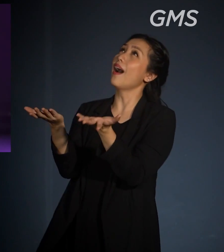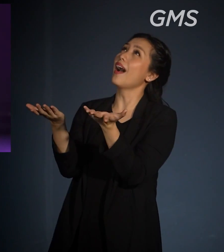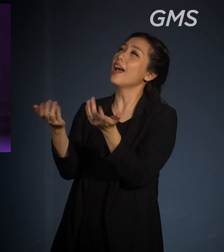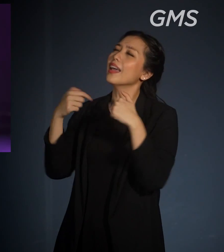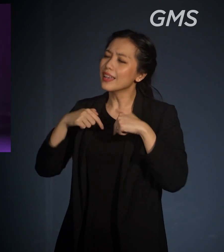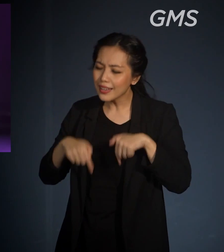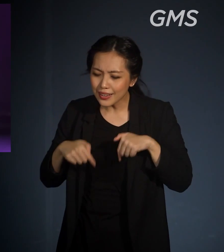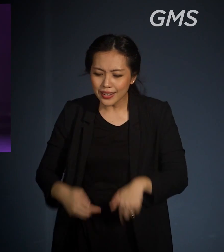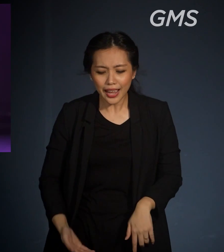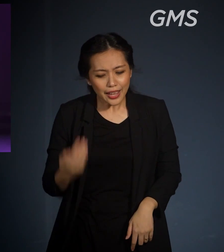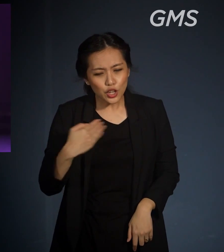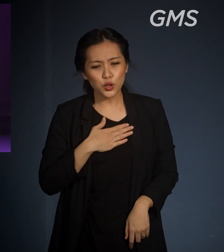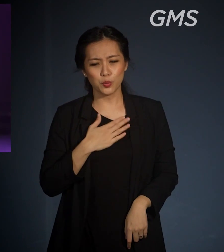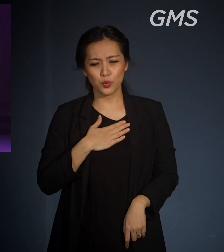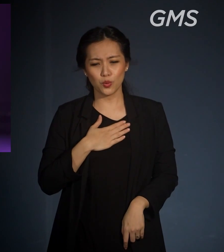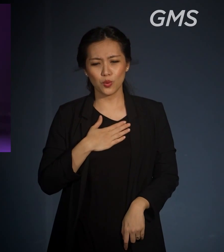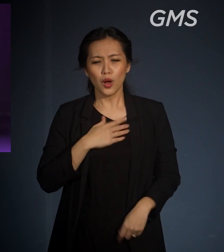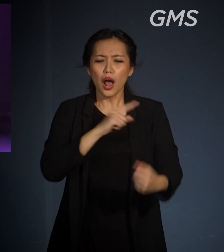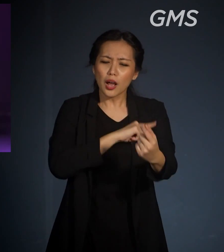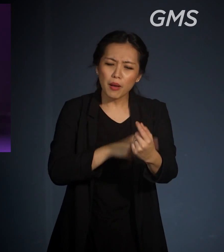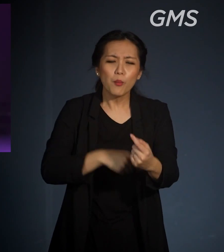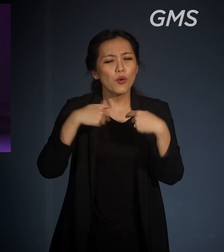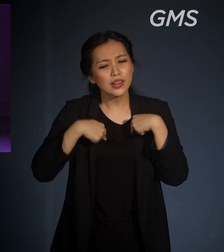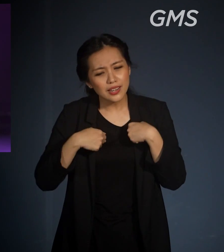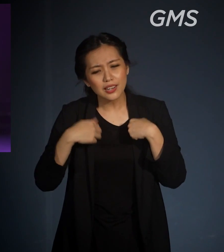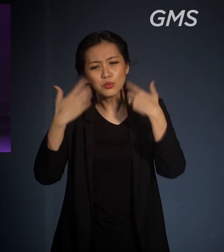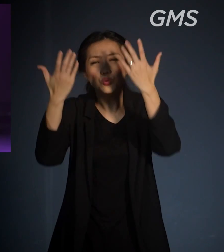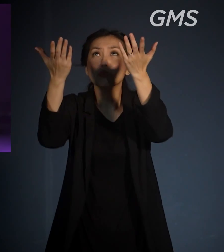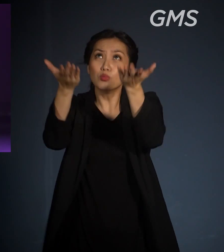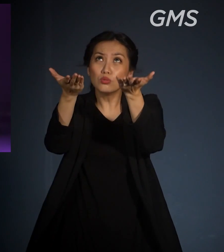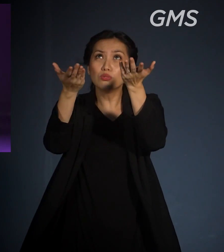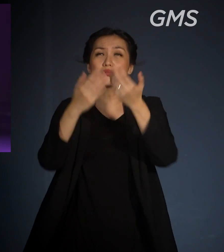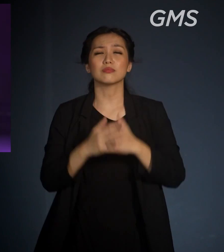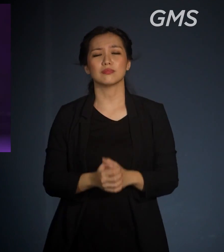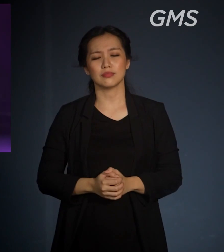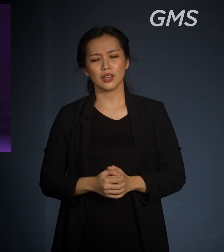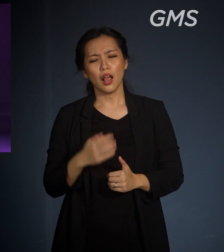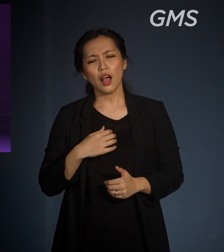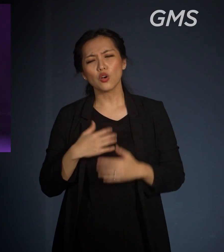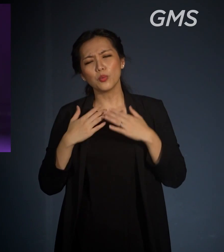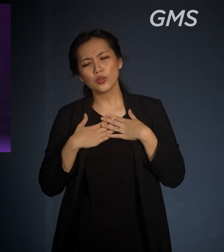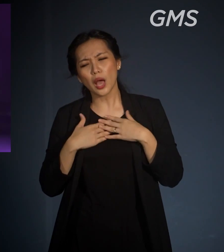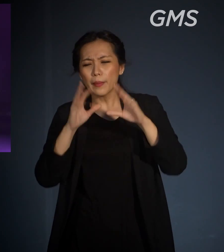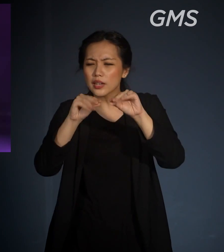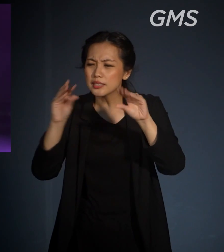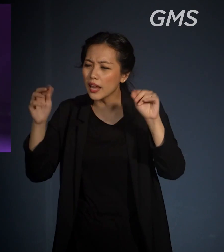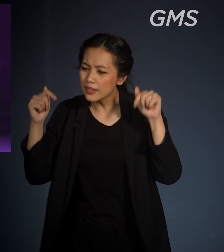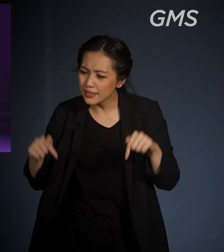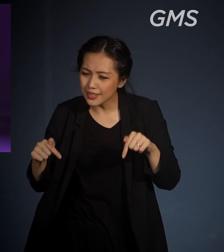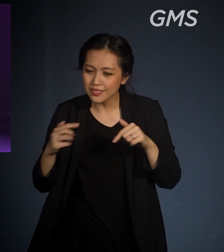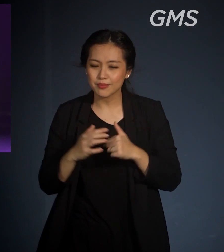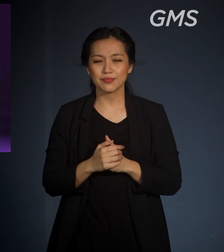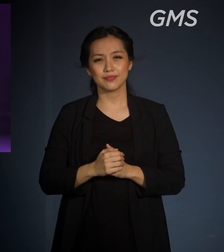ini. Aku punya talenta ini. Aku punya kemampuan ini. Aku punya pekerjaan ini.